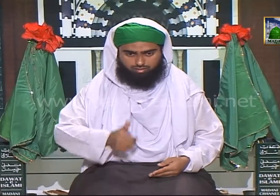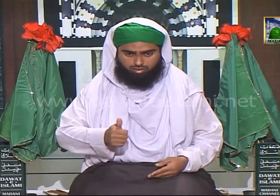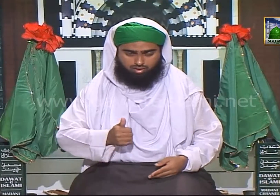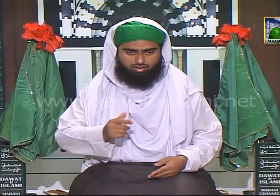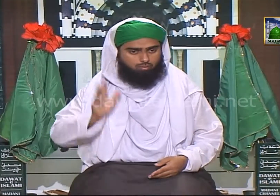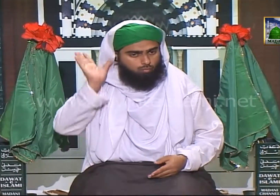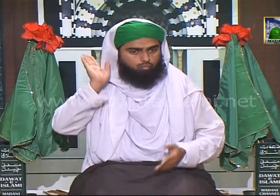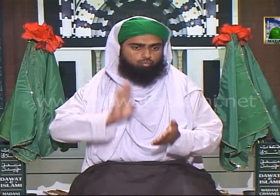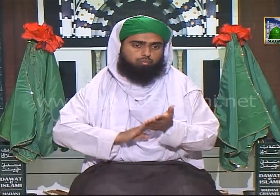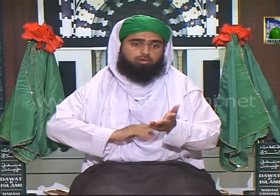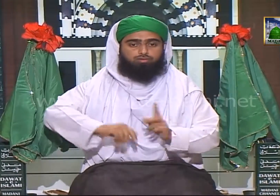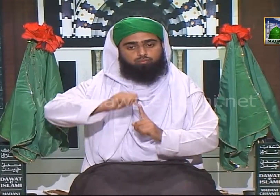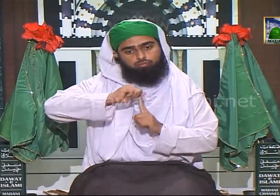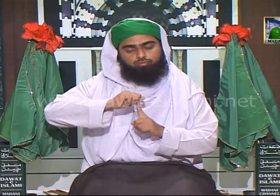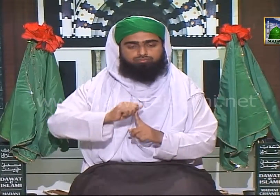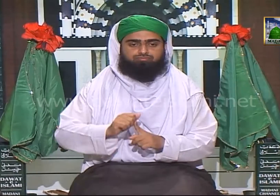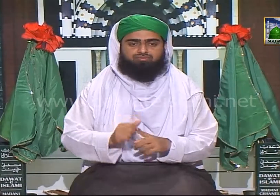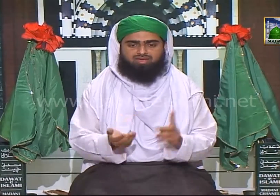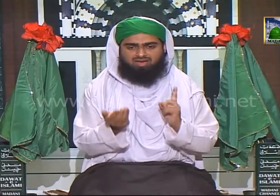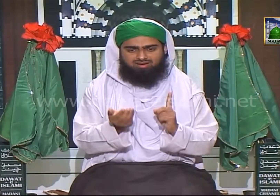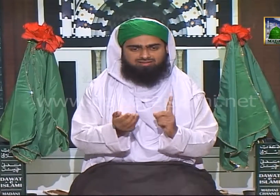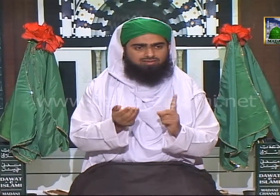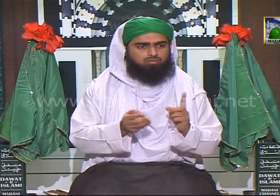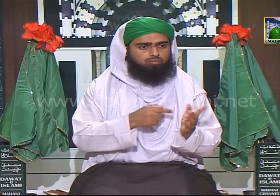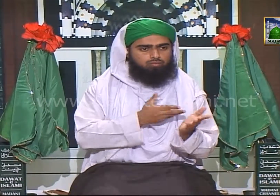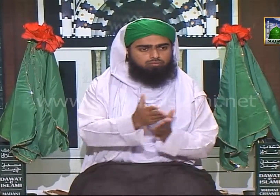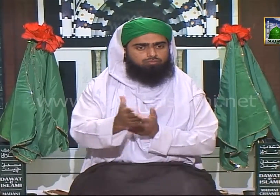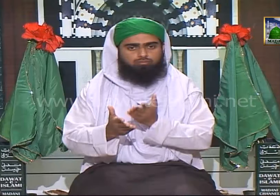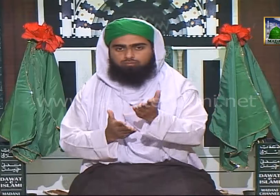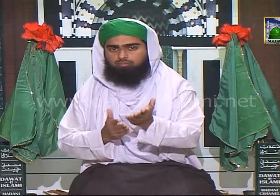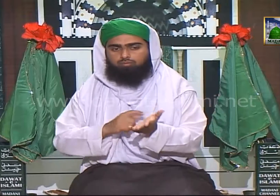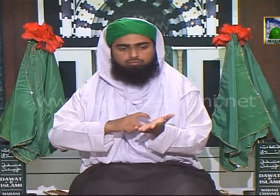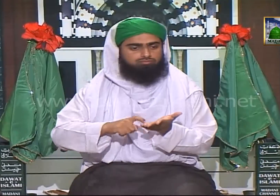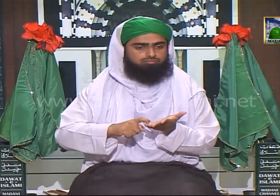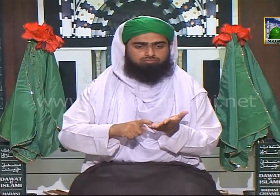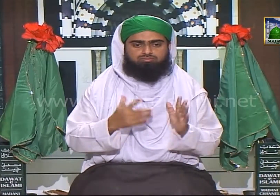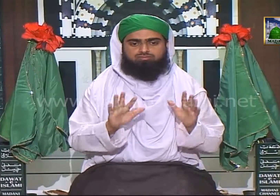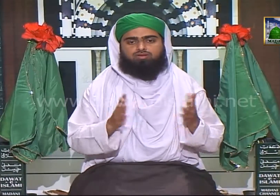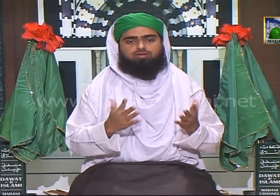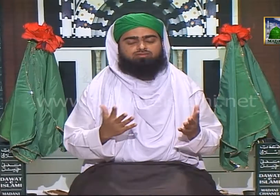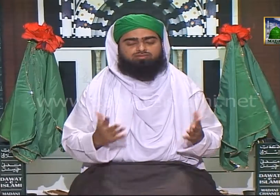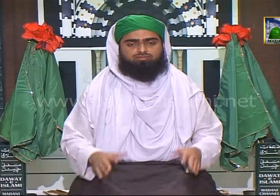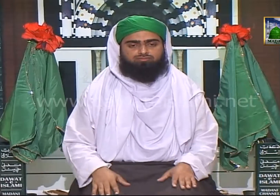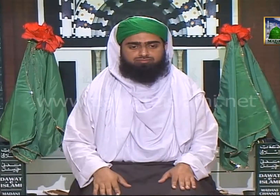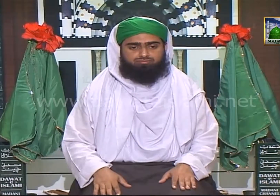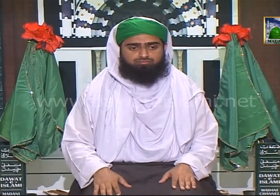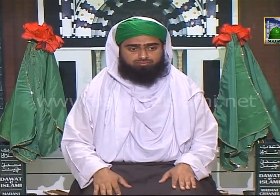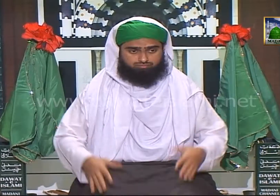ہر مسلمان پر فرض ہے. سوال کرنے کی اجازت نہیں, بلا کسی حاجت شرعی سوال کرنے کی اجازت